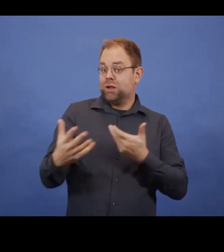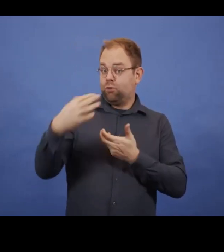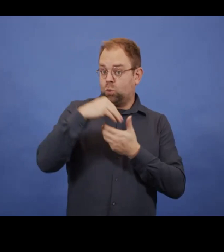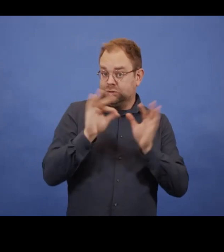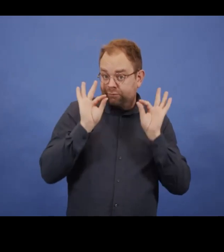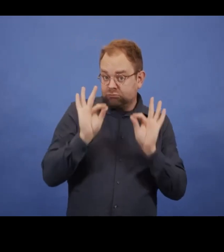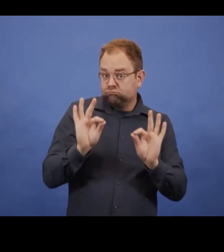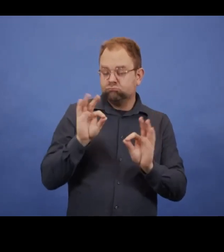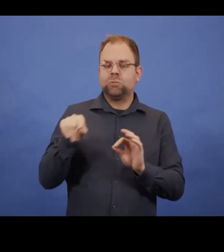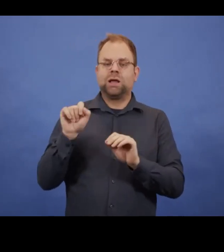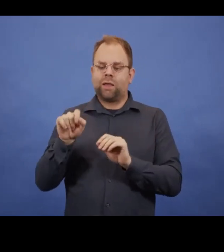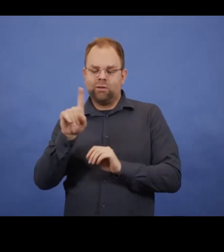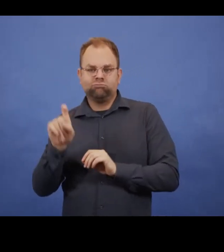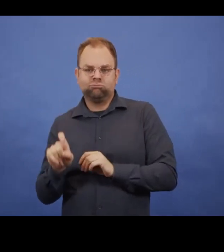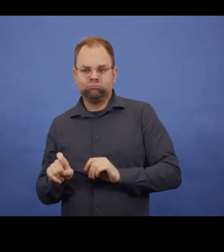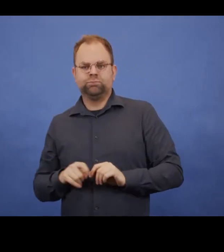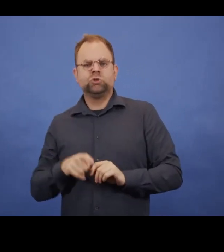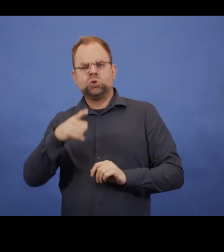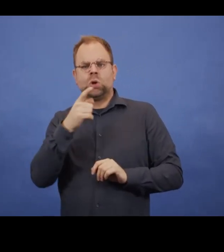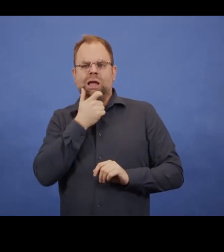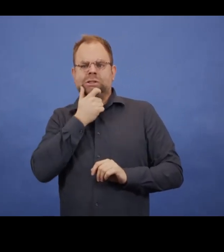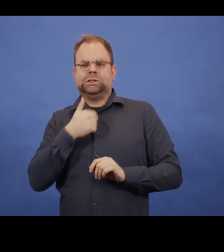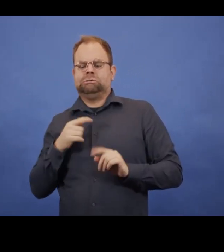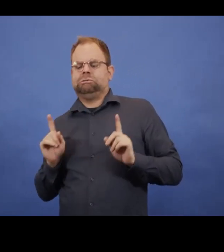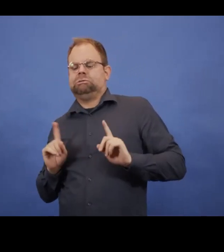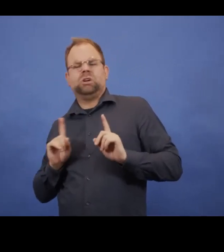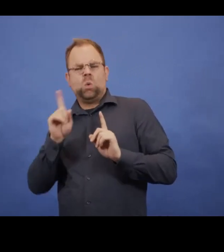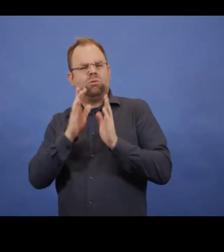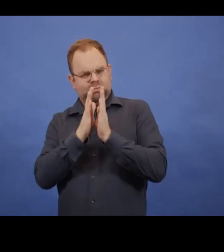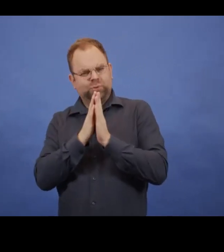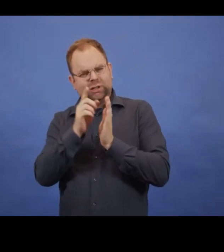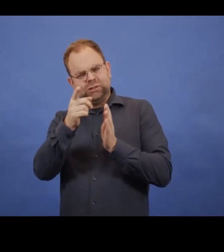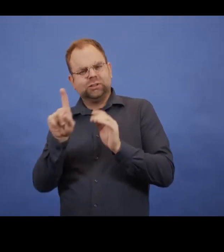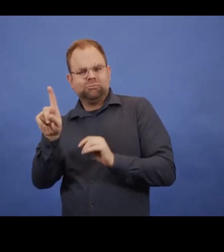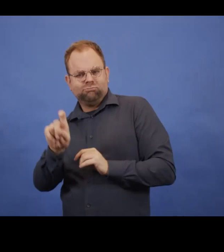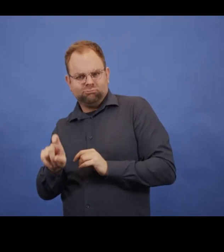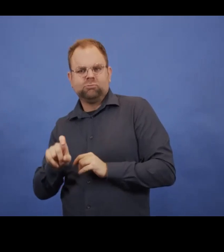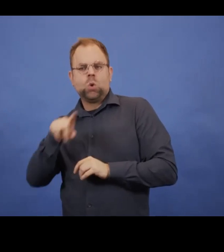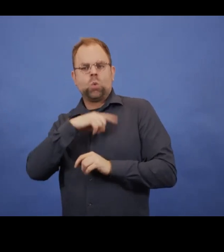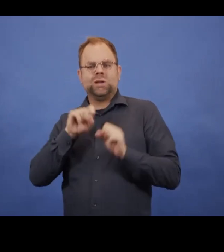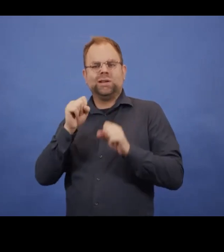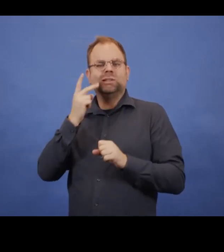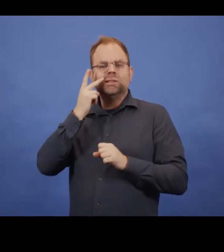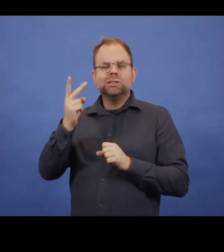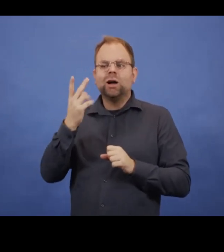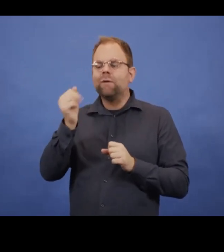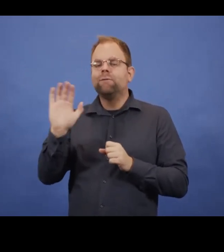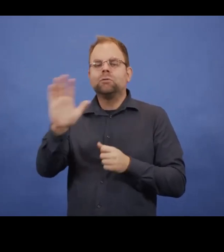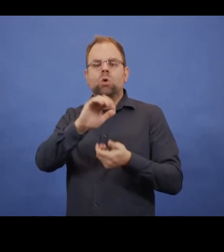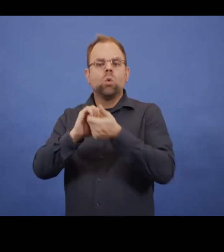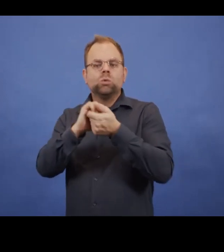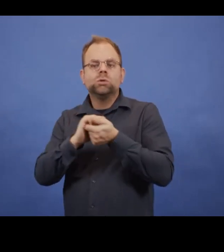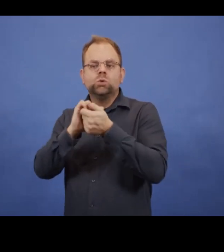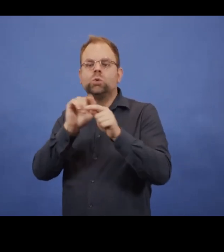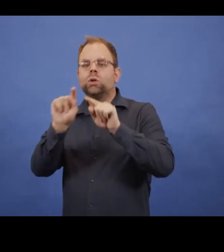abran este enlace, infórmense, porque esto es también información que puede ayudar mucho a este tipo de organizaciones